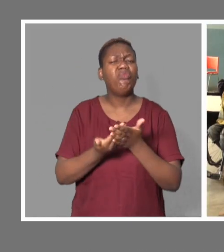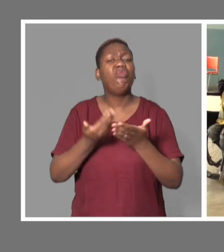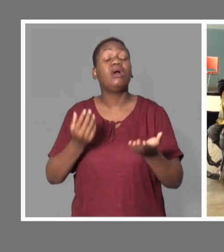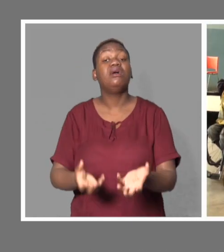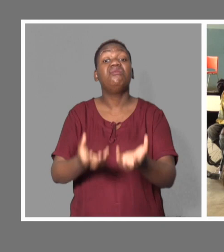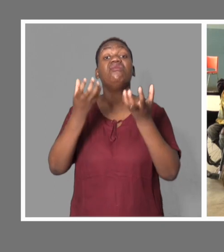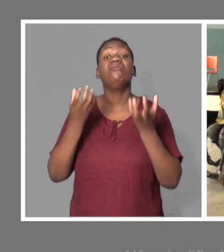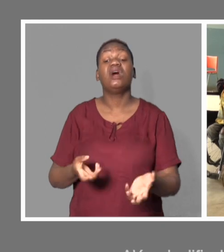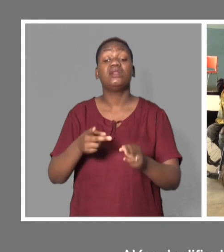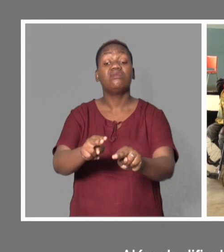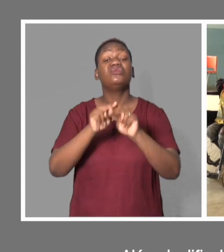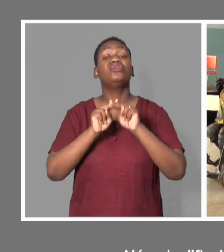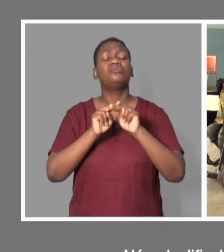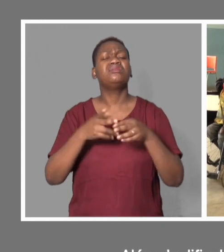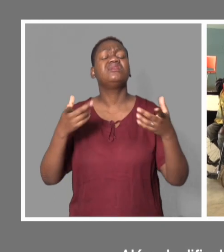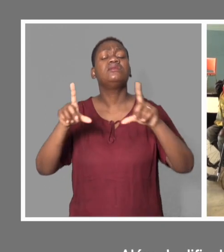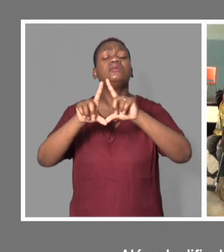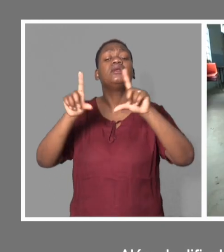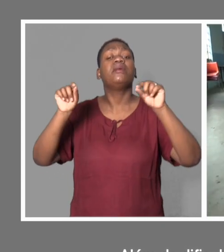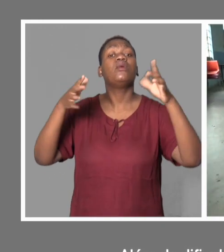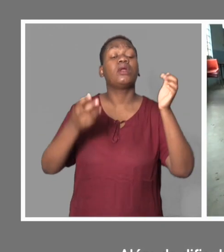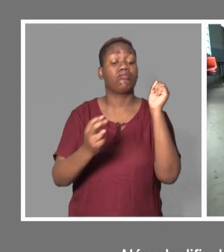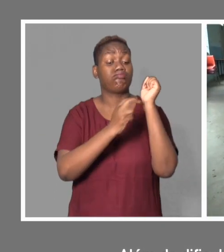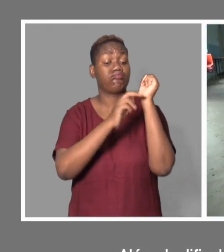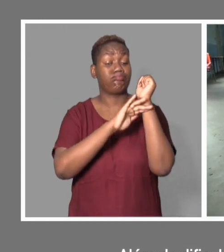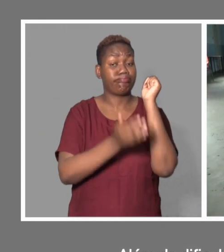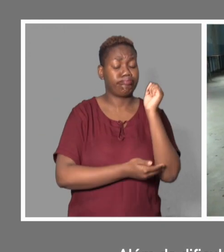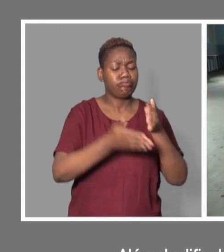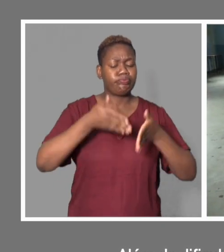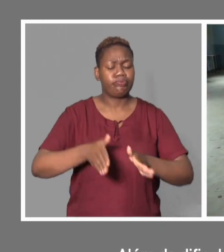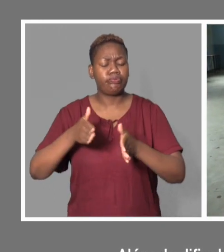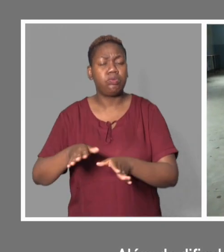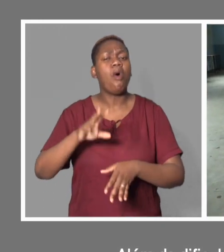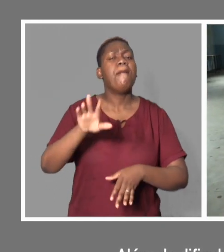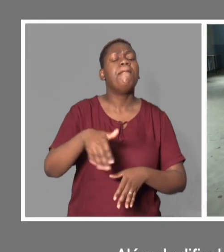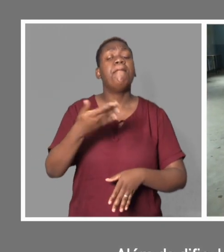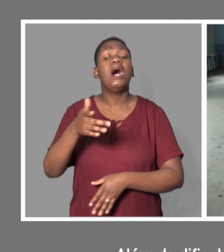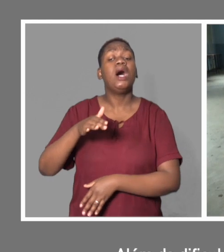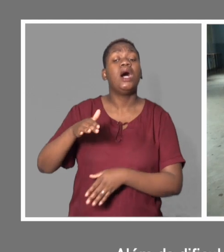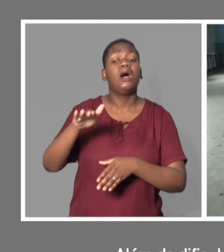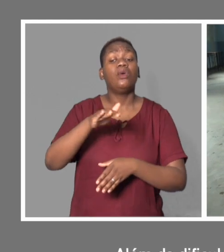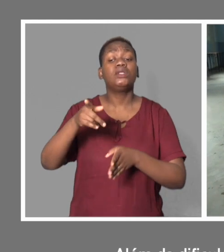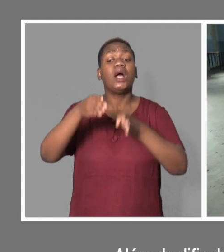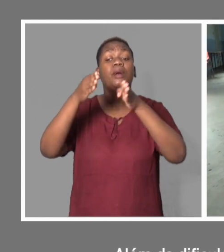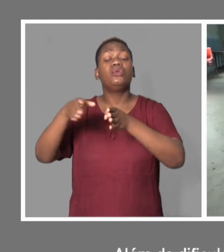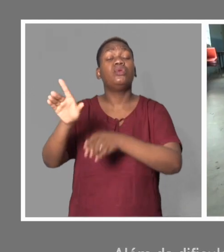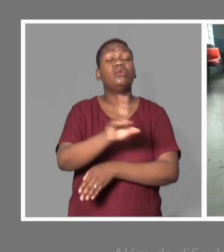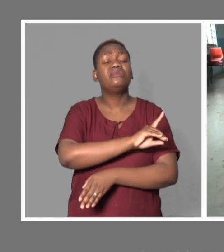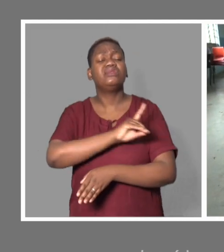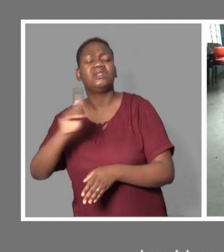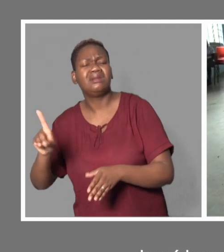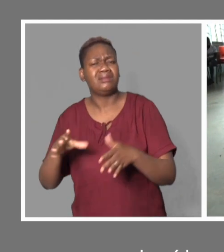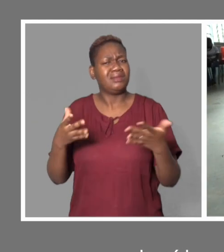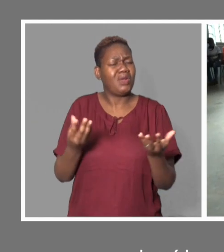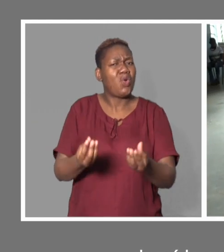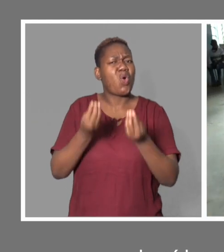Além da dificuldade de comunicação, a falta de transporte também condiciona a procura pelos serviços de saúde sexual